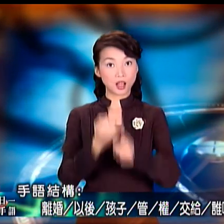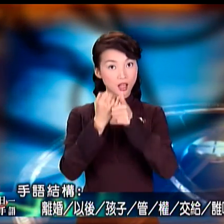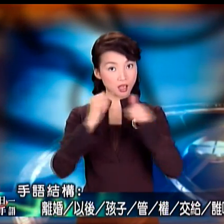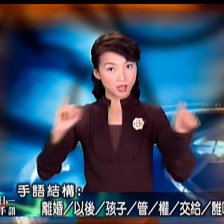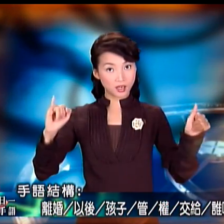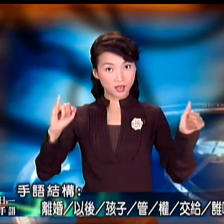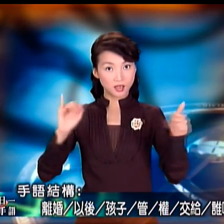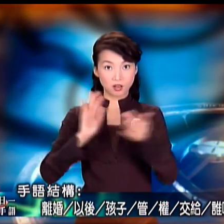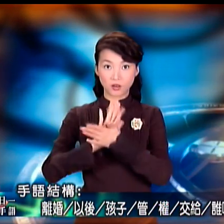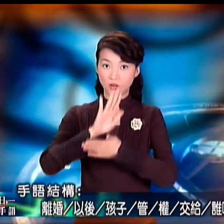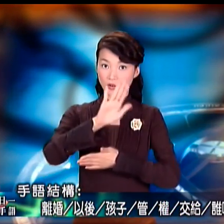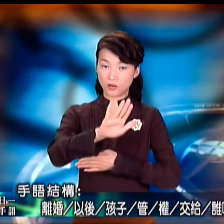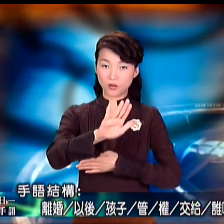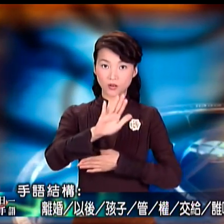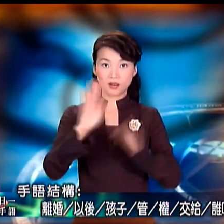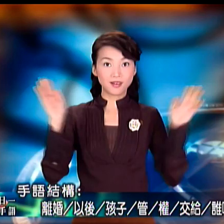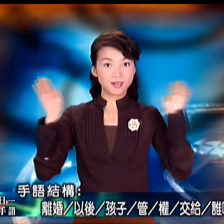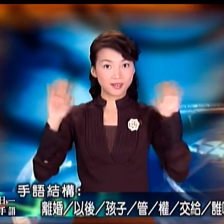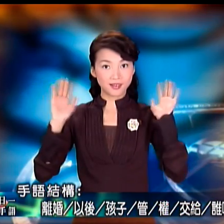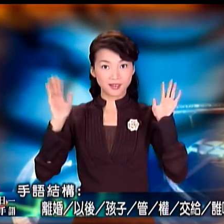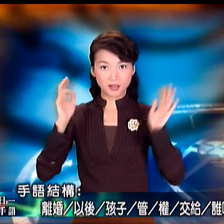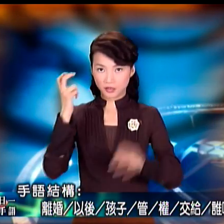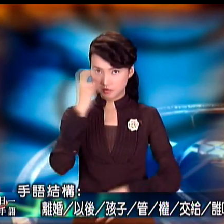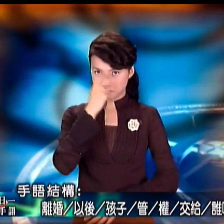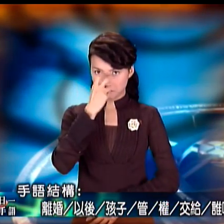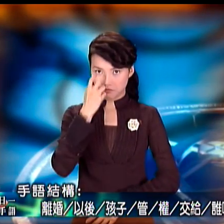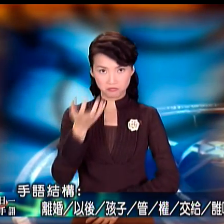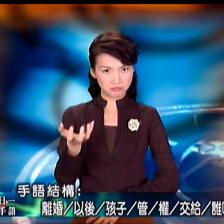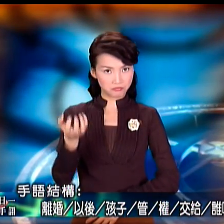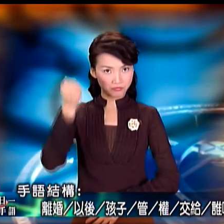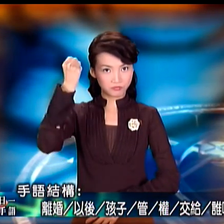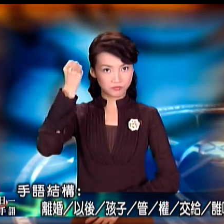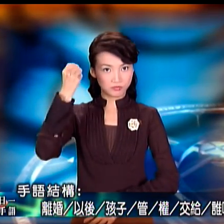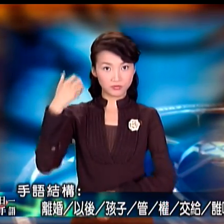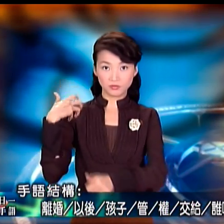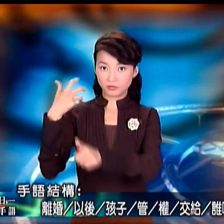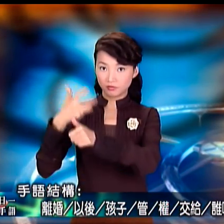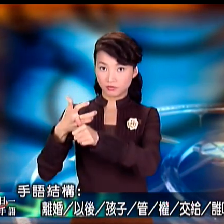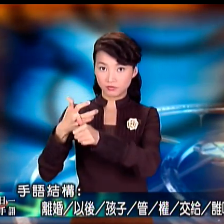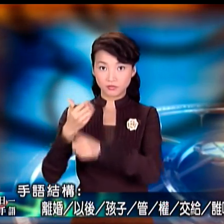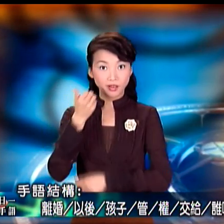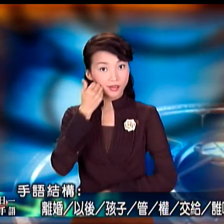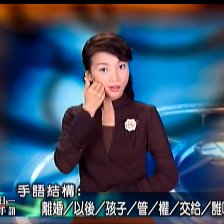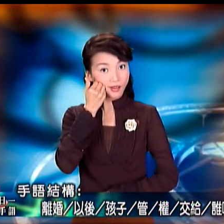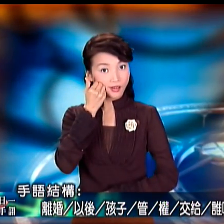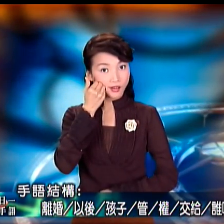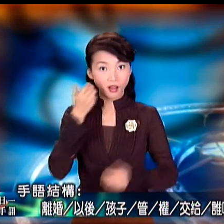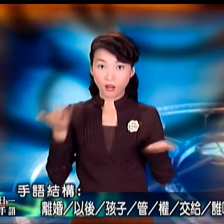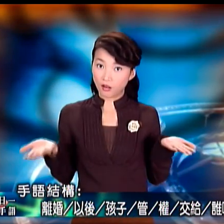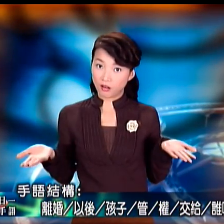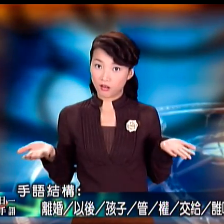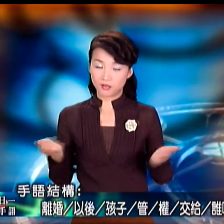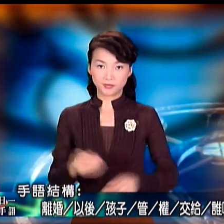离婚以后，孩子管权交给谁呢？